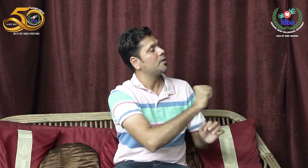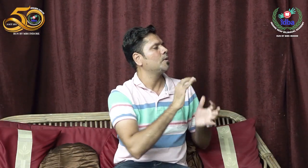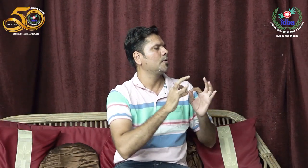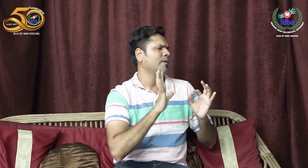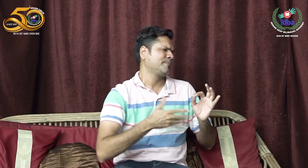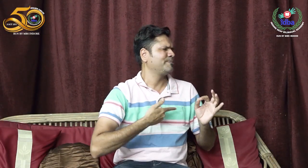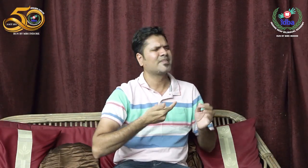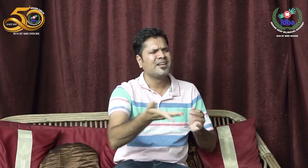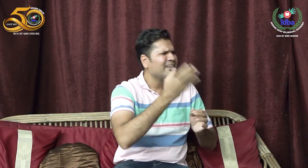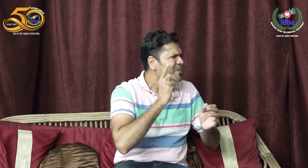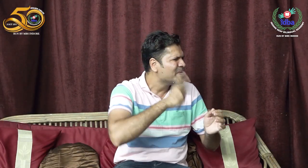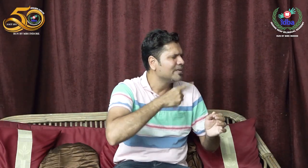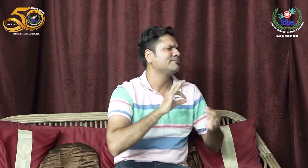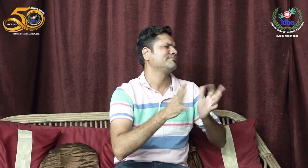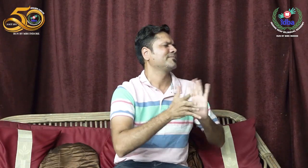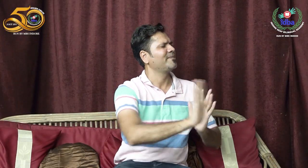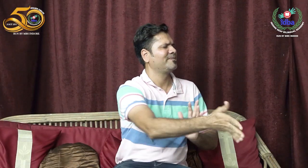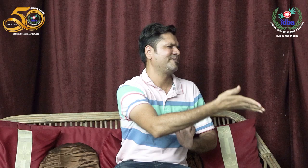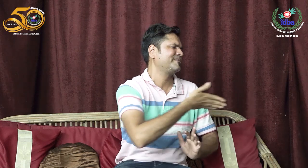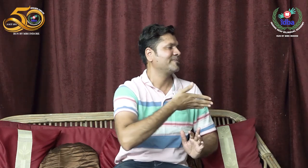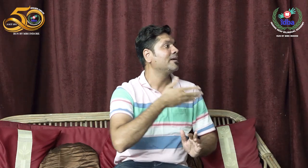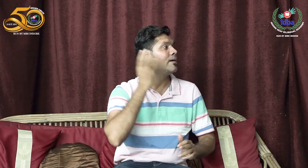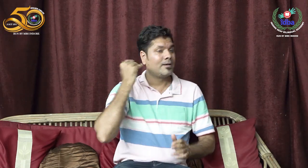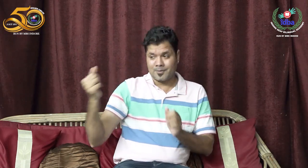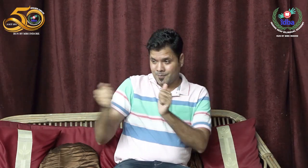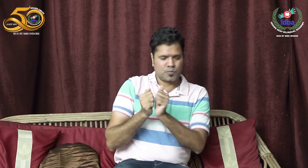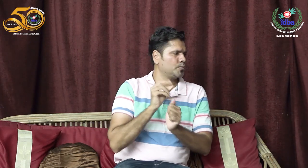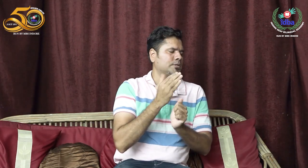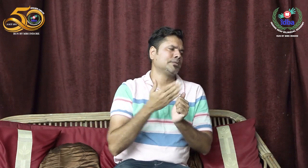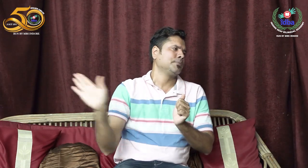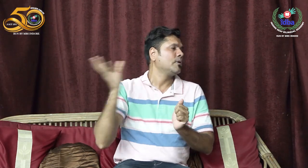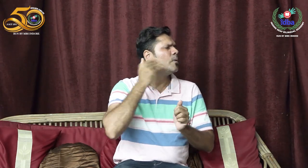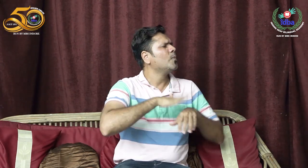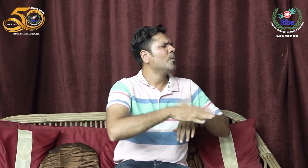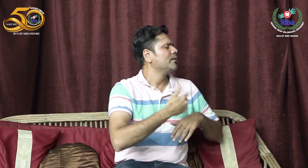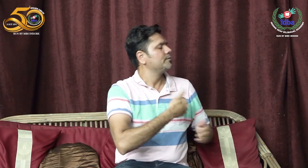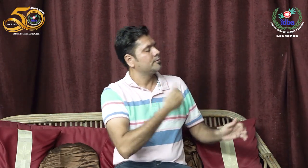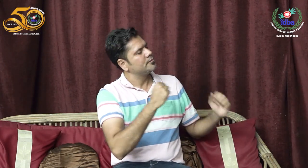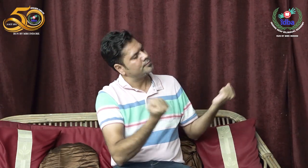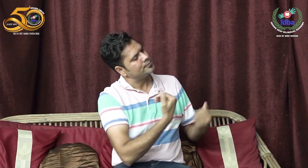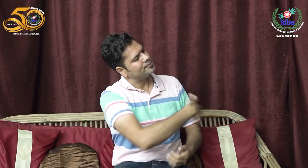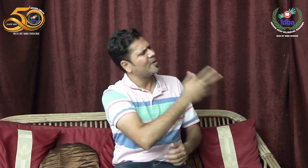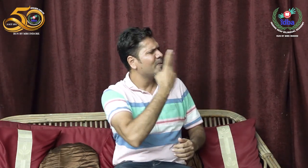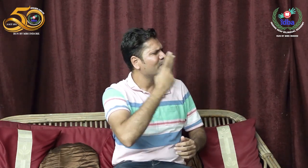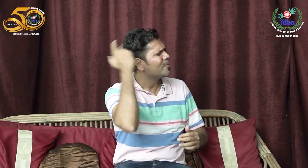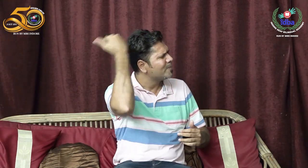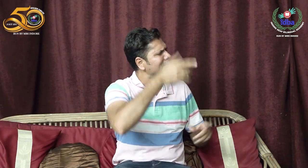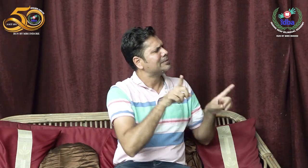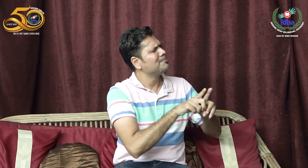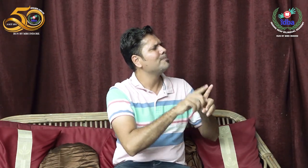जब मैं तो खुद ही करता था काम, मुझे सर सिखाते थे, मगर साथ में इंटरप्रेटर्स भी थे उस टाइम पे, बट मैं खुद ही काम करता